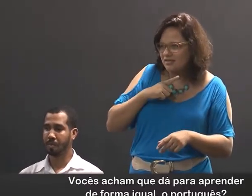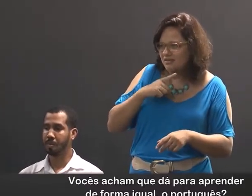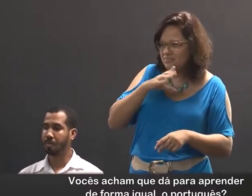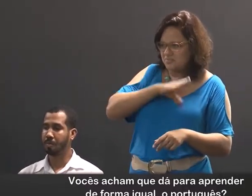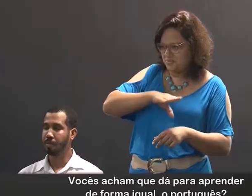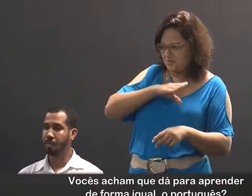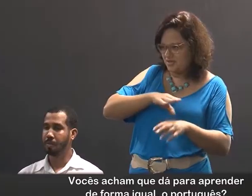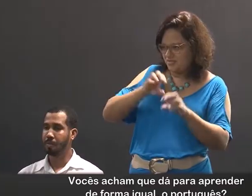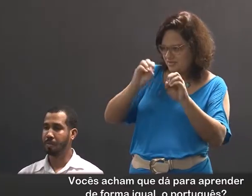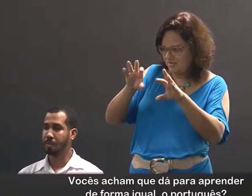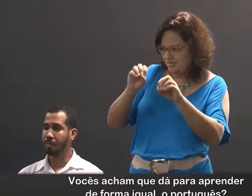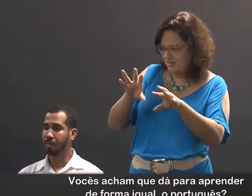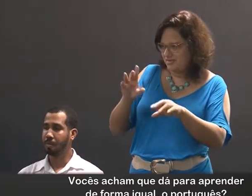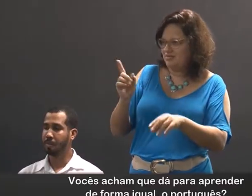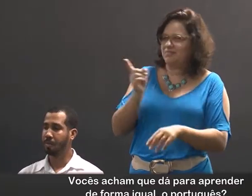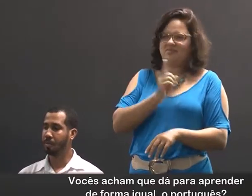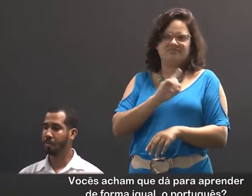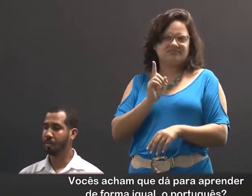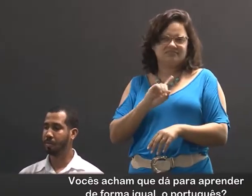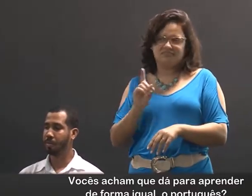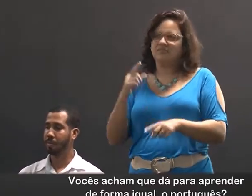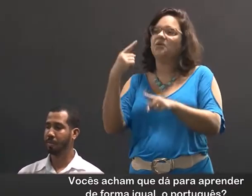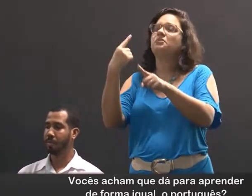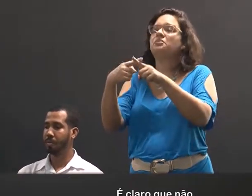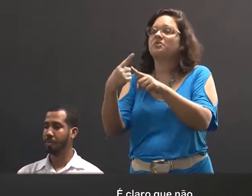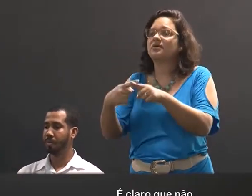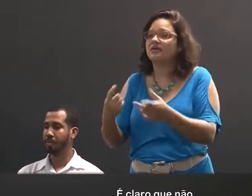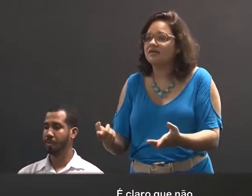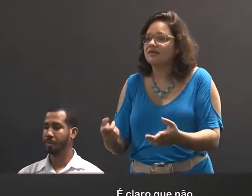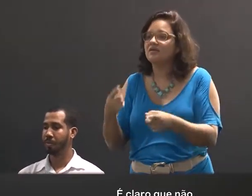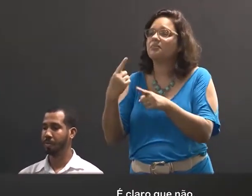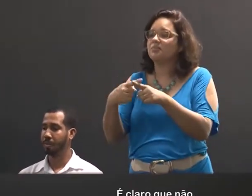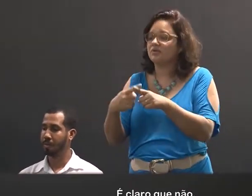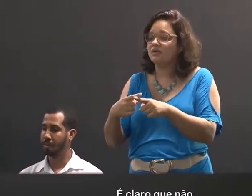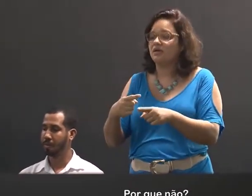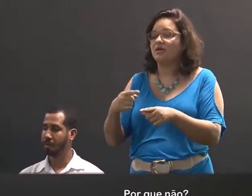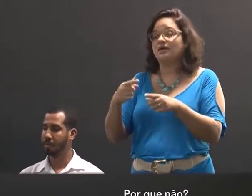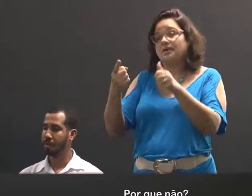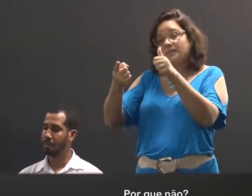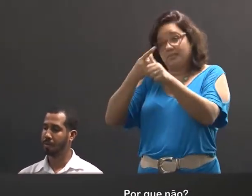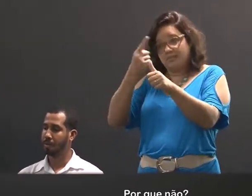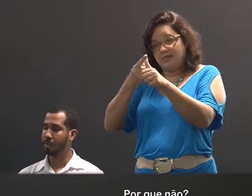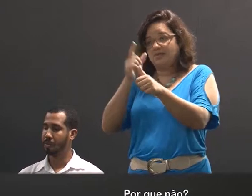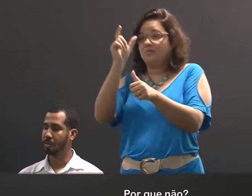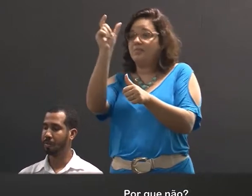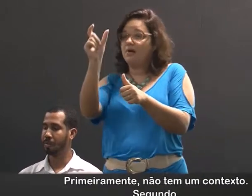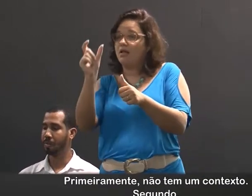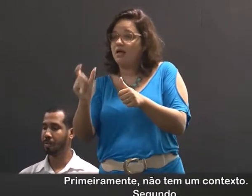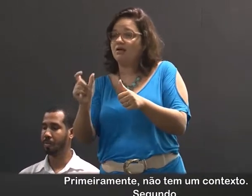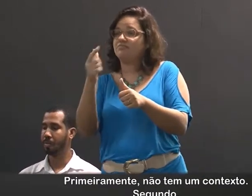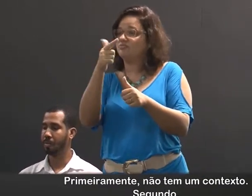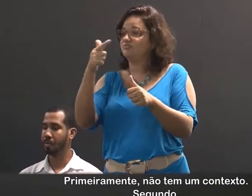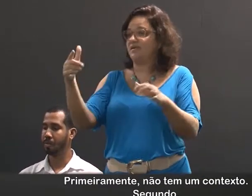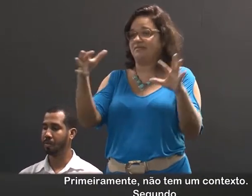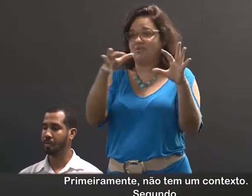Vocês acham que dá para aprender de forma igual português? É claro que não. Por que não? Primeiramente,